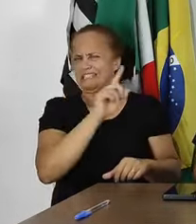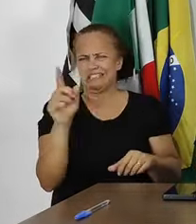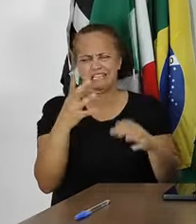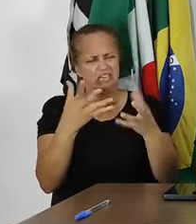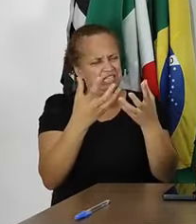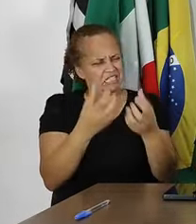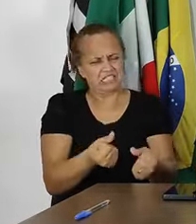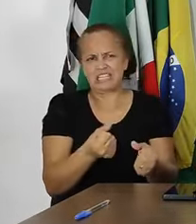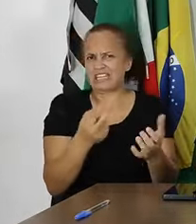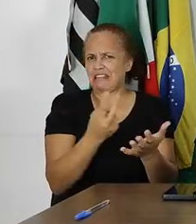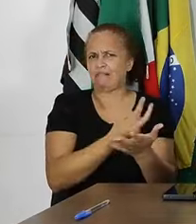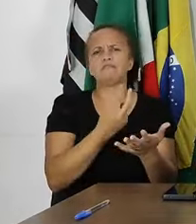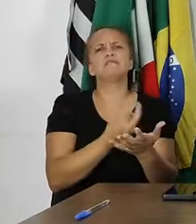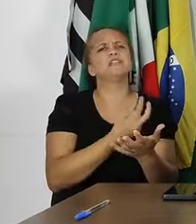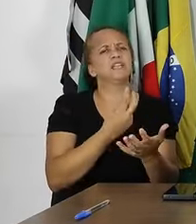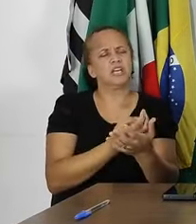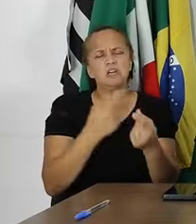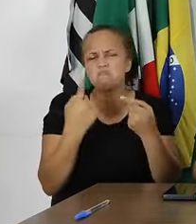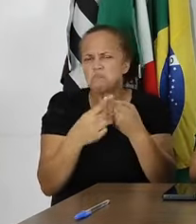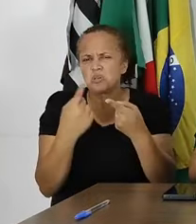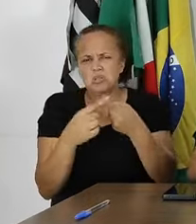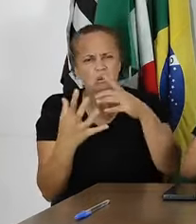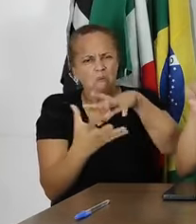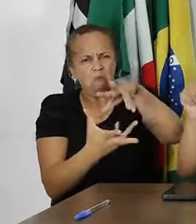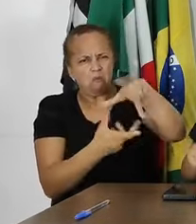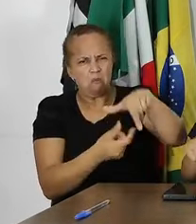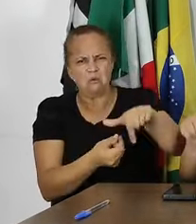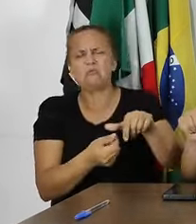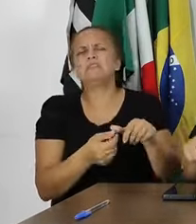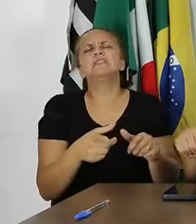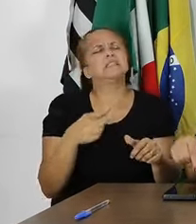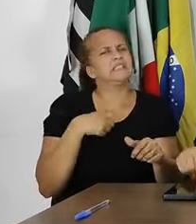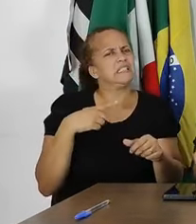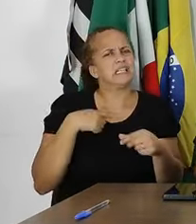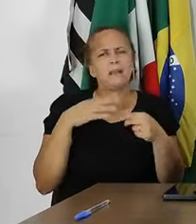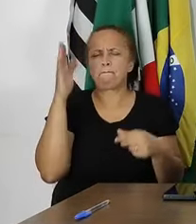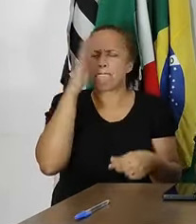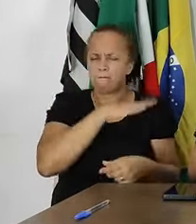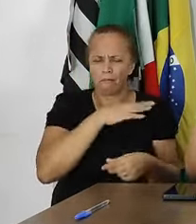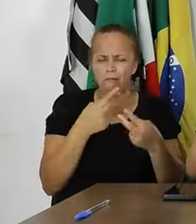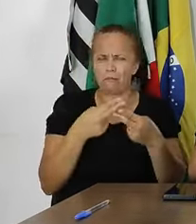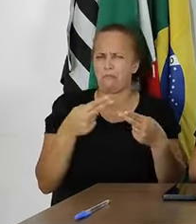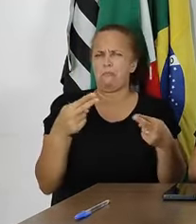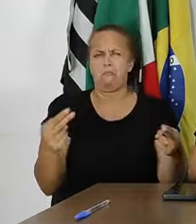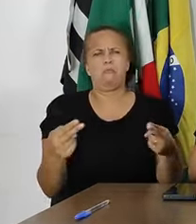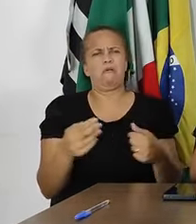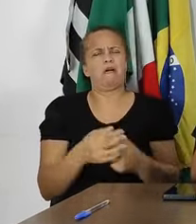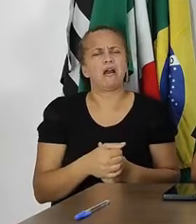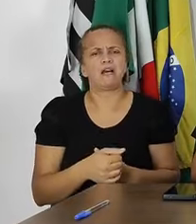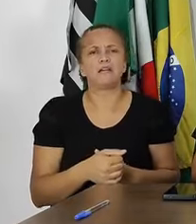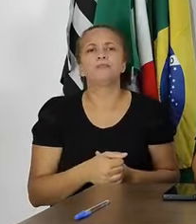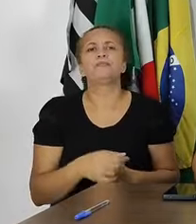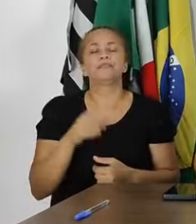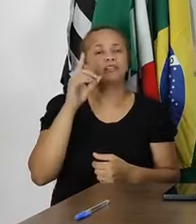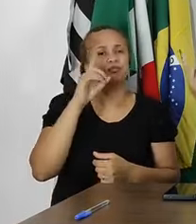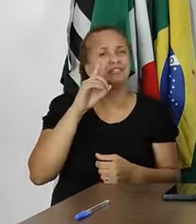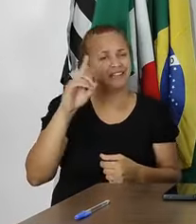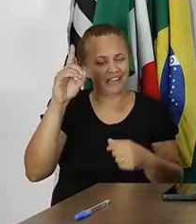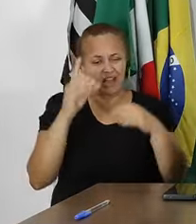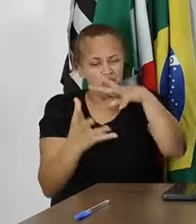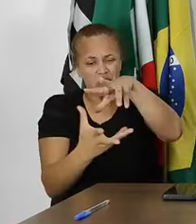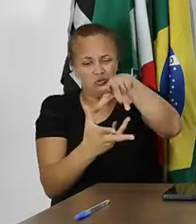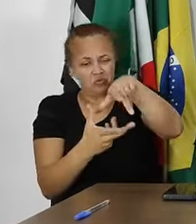no maligno. Sim, a Bíblia diz, o mundo jaz no maligno. O Deus deste século, ele